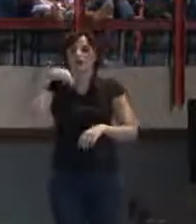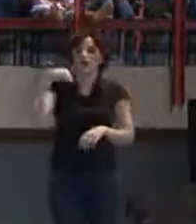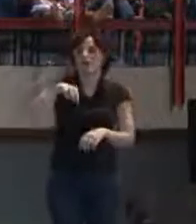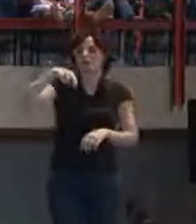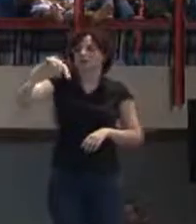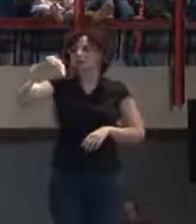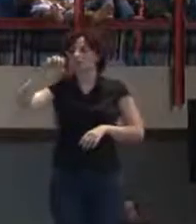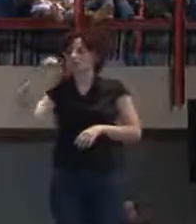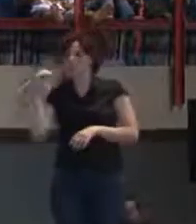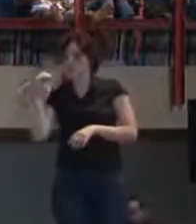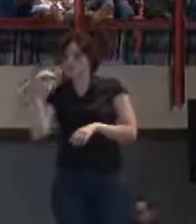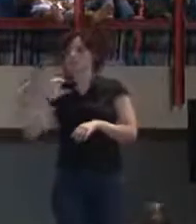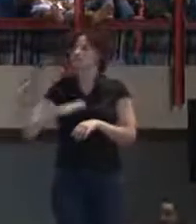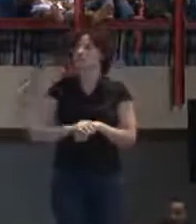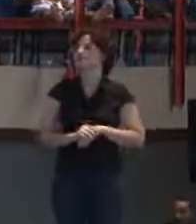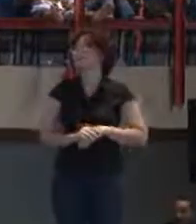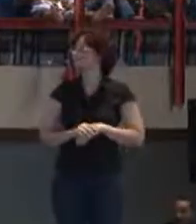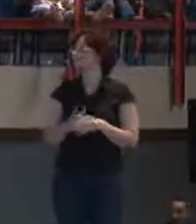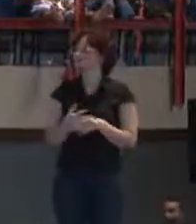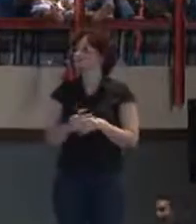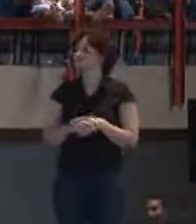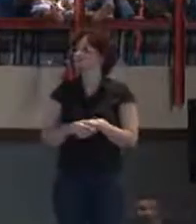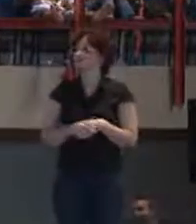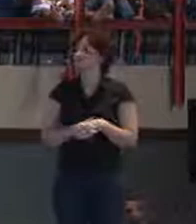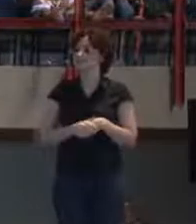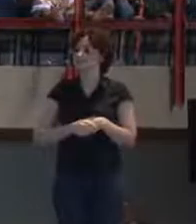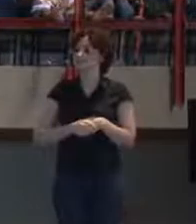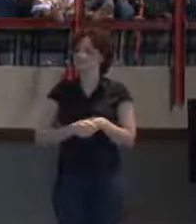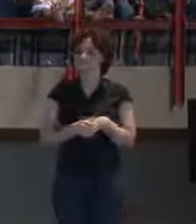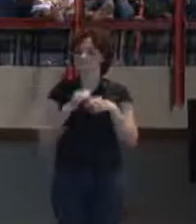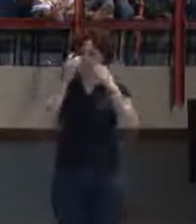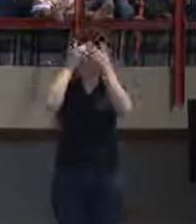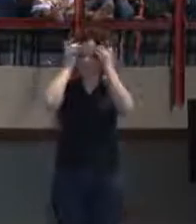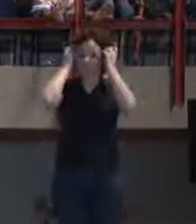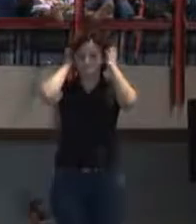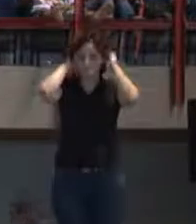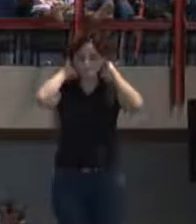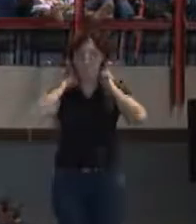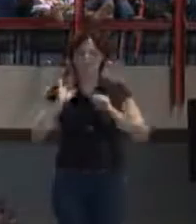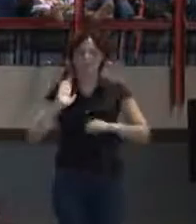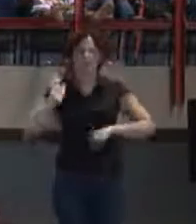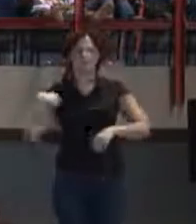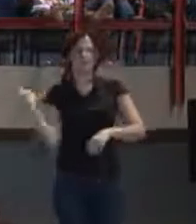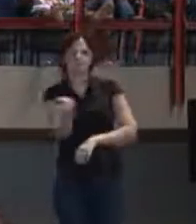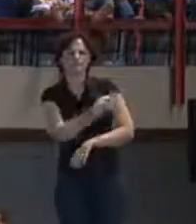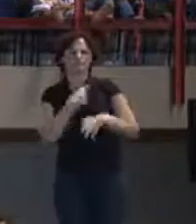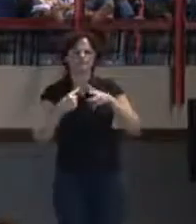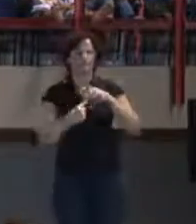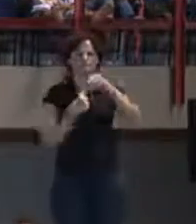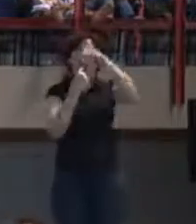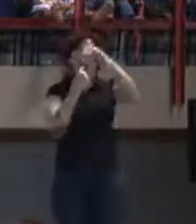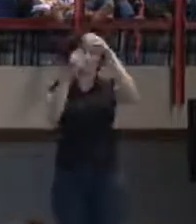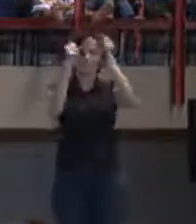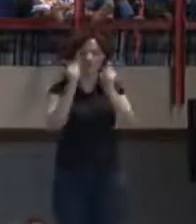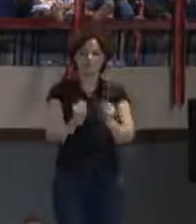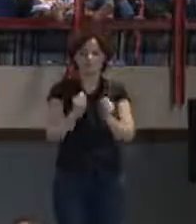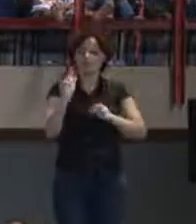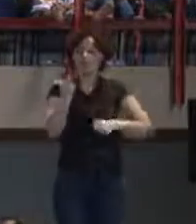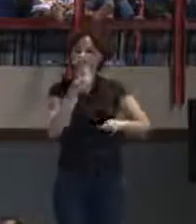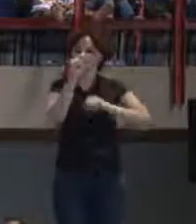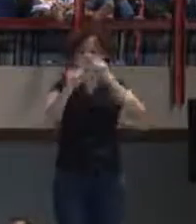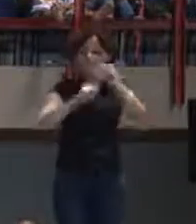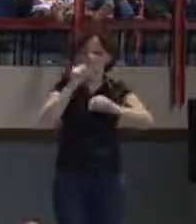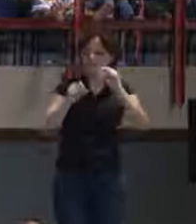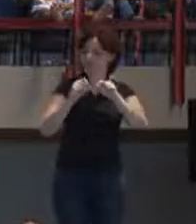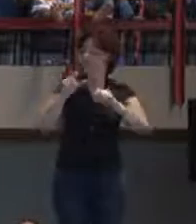pessoal? Vamos centralizar. Aí, no momento que nós centralizamos, é aquilo que eu coloquei ali para vocês. Nós